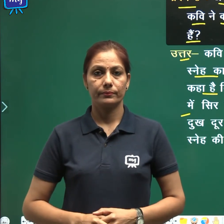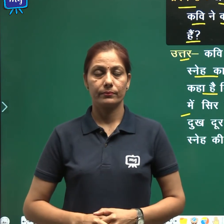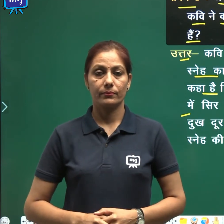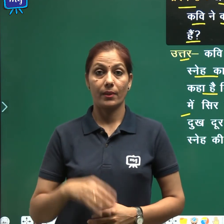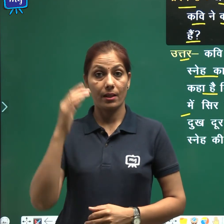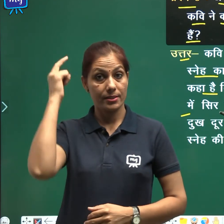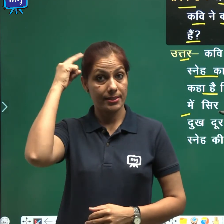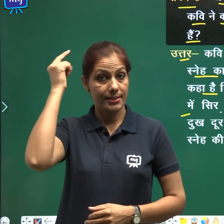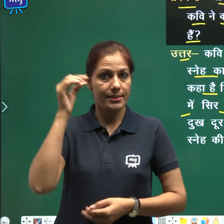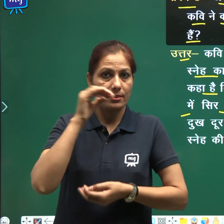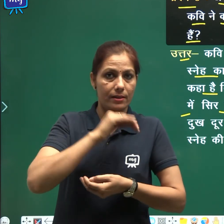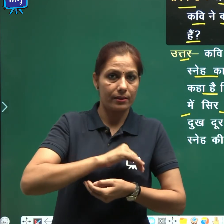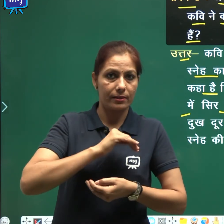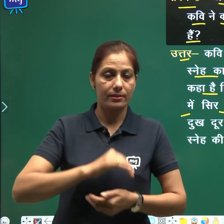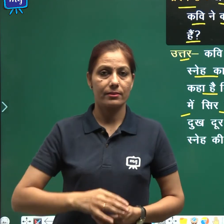सिर रख लेने से